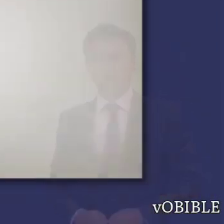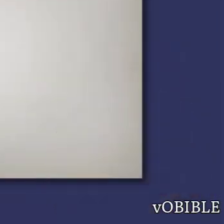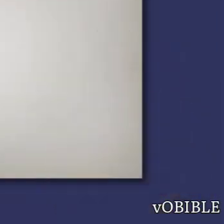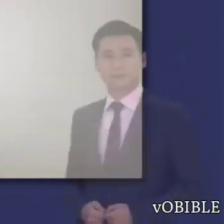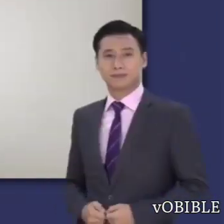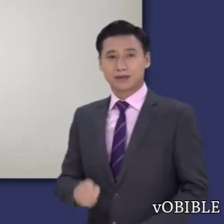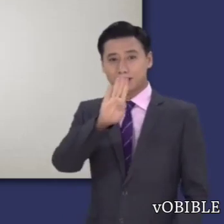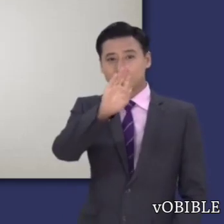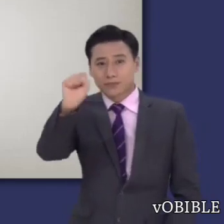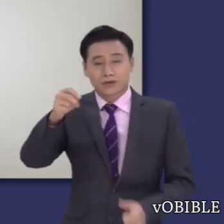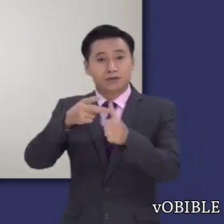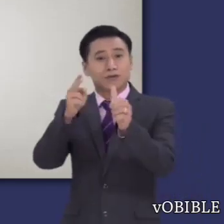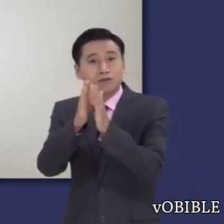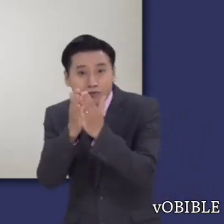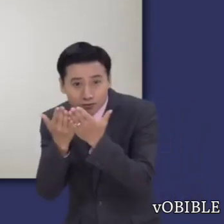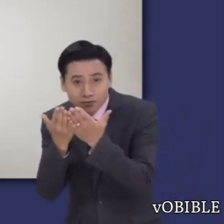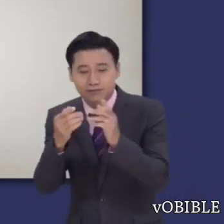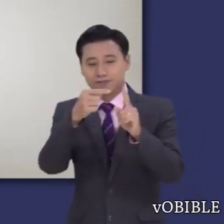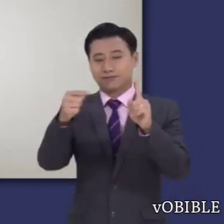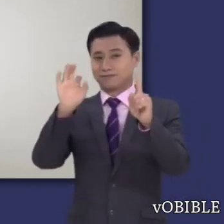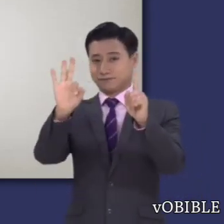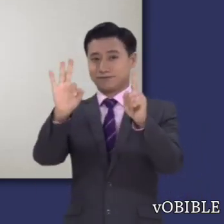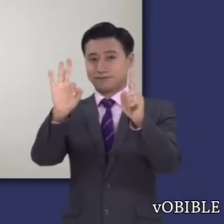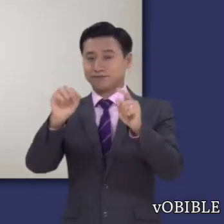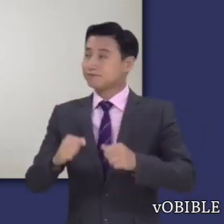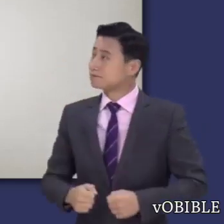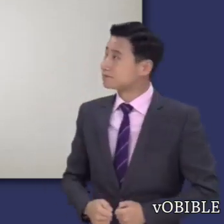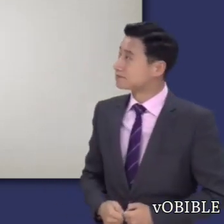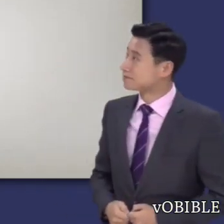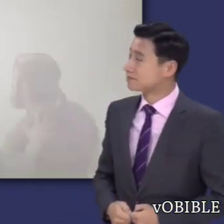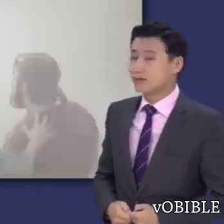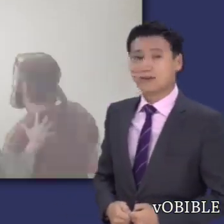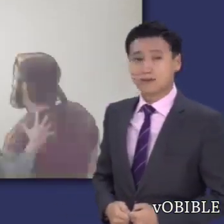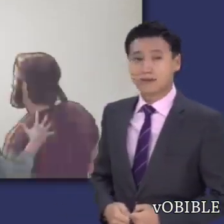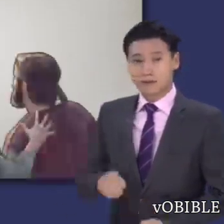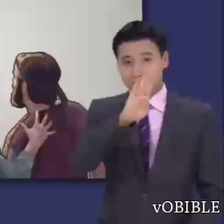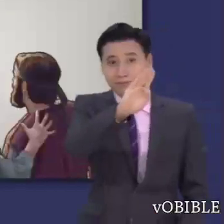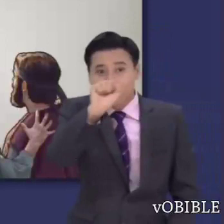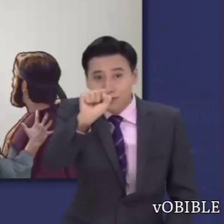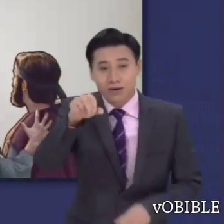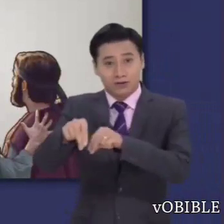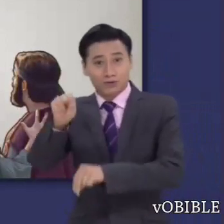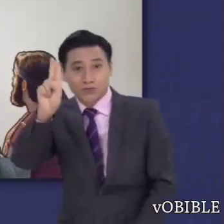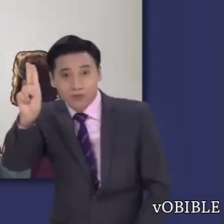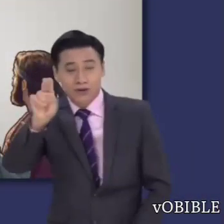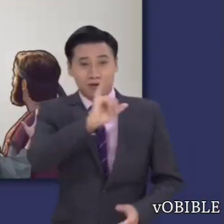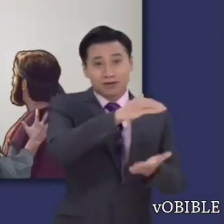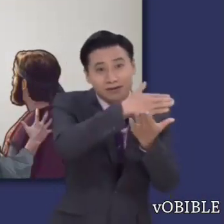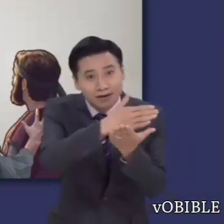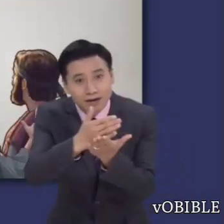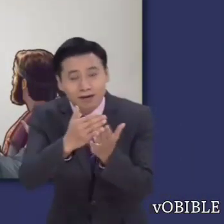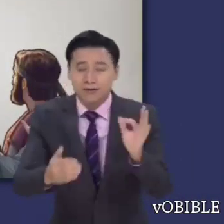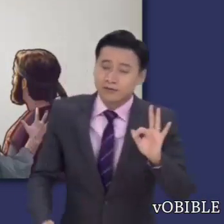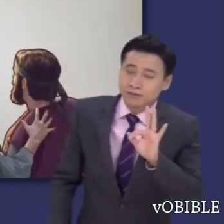彼得后书一共有三章。第一章谈到耶稣改变形貌的异象，通过这